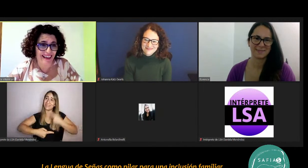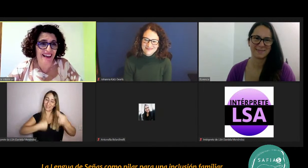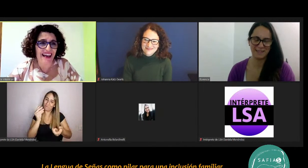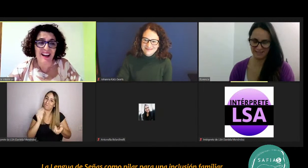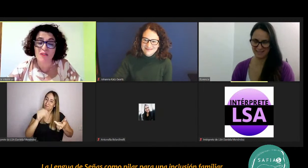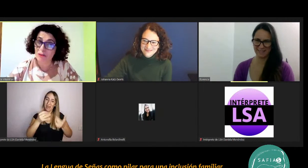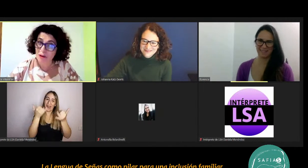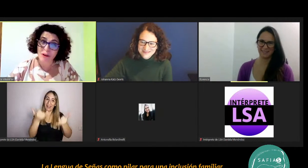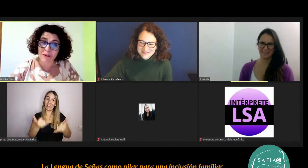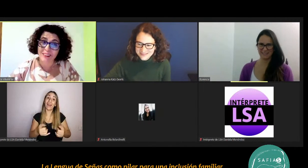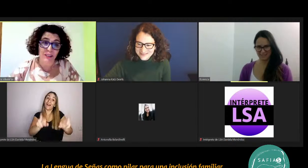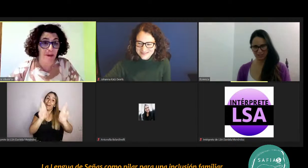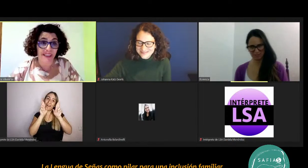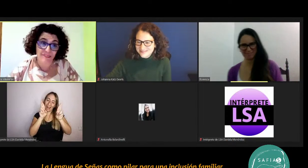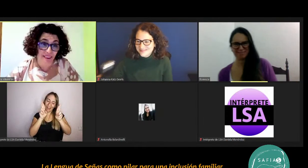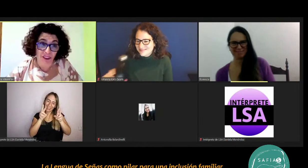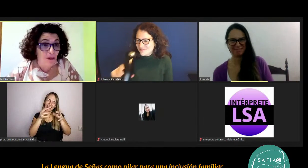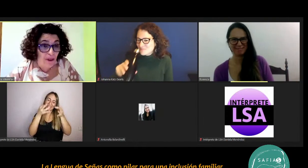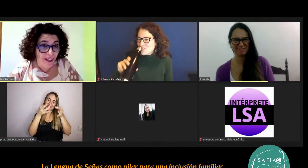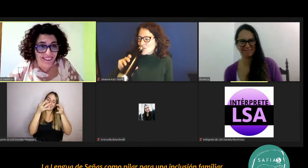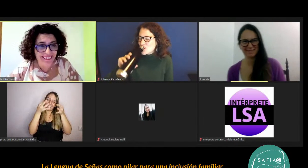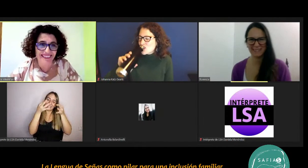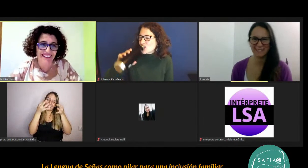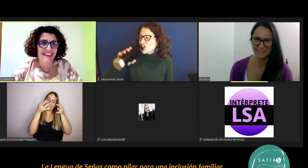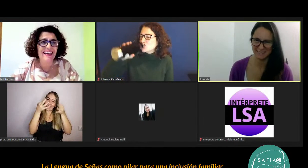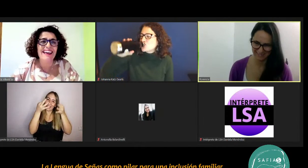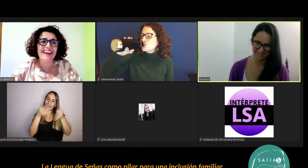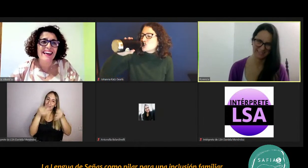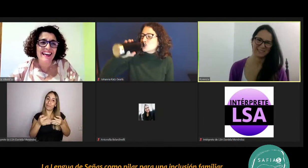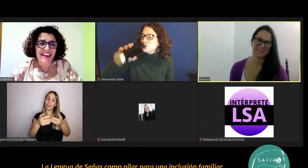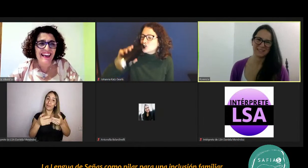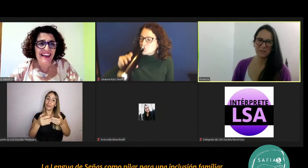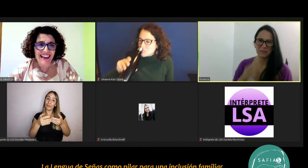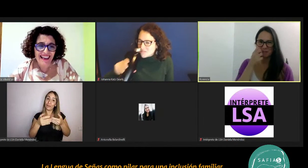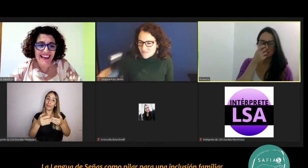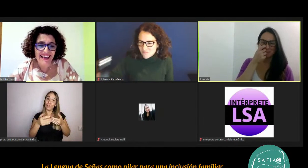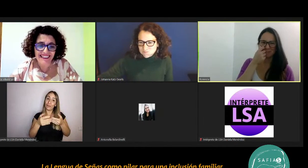planificar algún nuevo encuentro 2021.